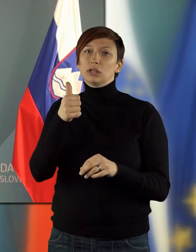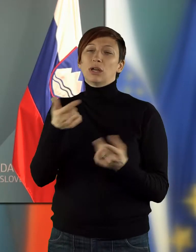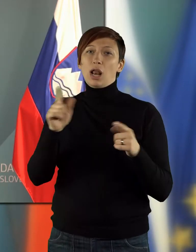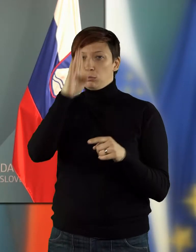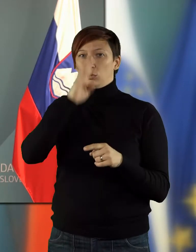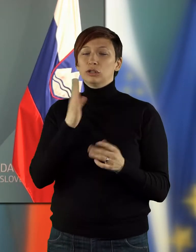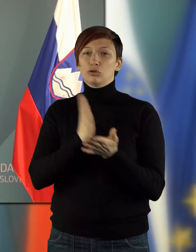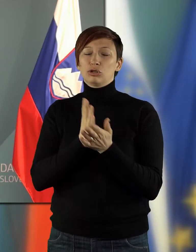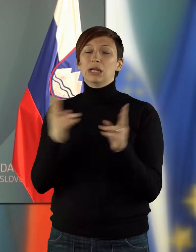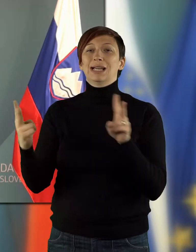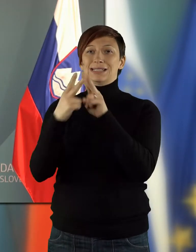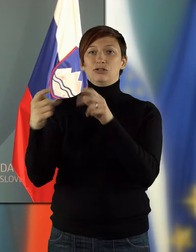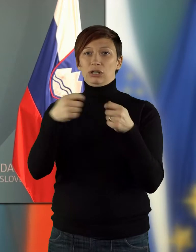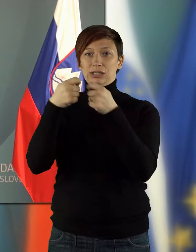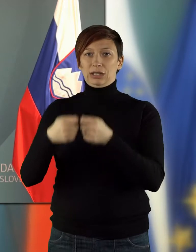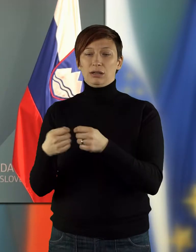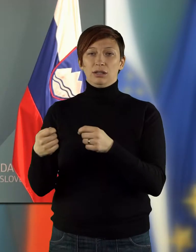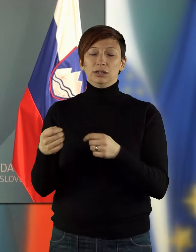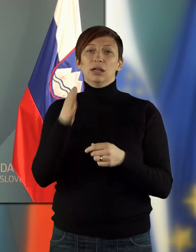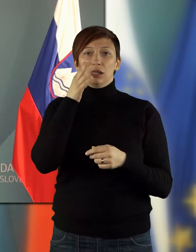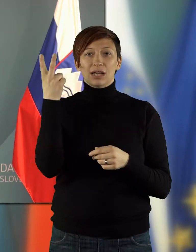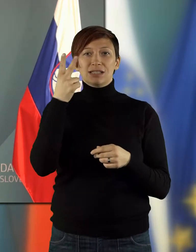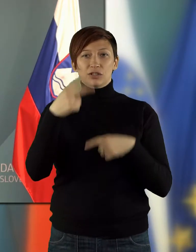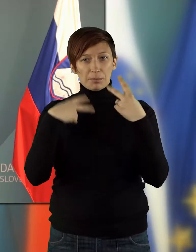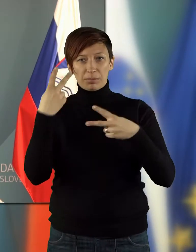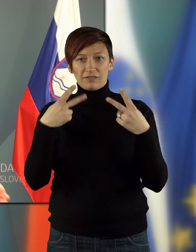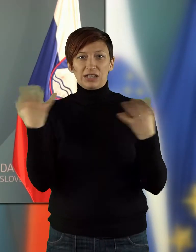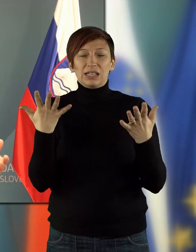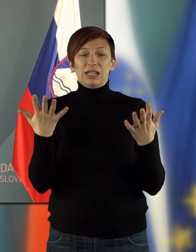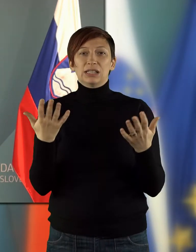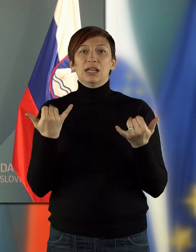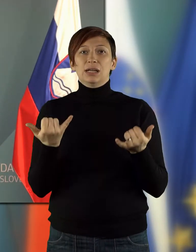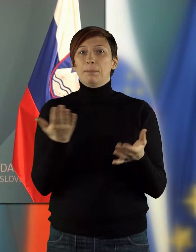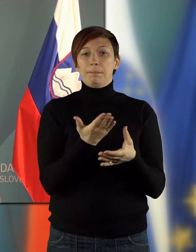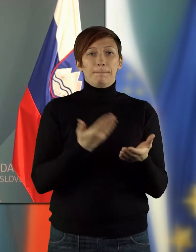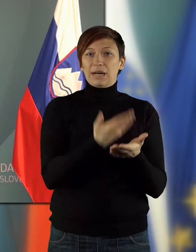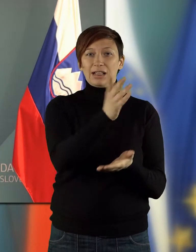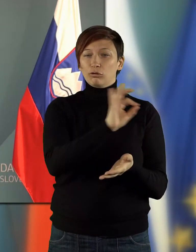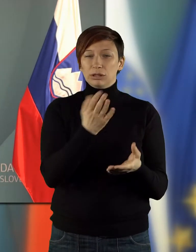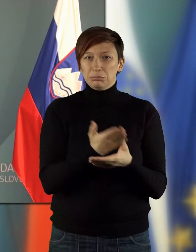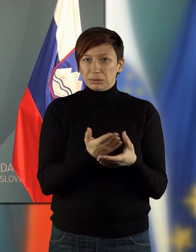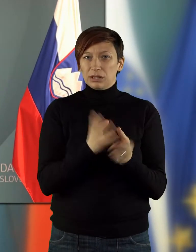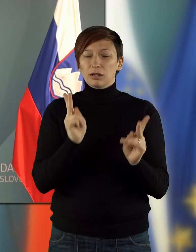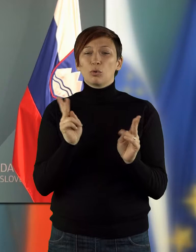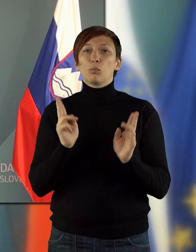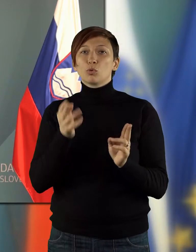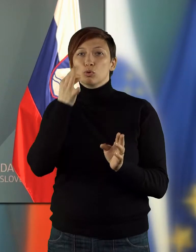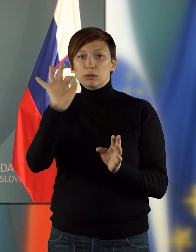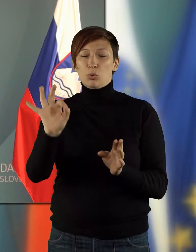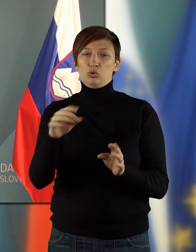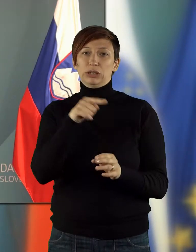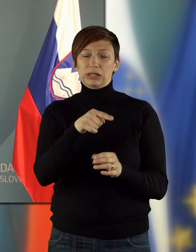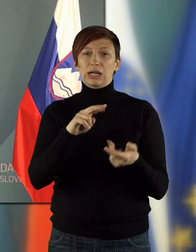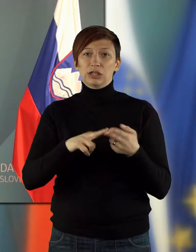ponedeljek imela srečanja s sindikalno stranjo, da seveda preveri, ki sedanji predlog ni ustrezen in v čem bi ga bilo